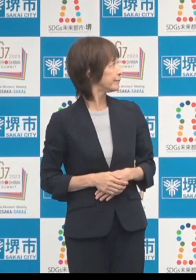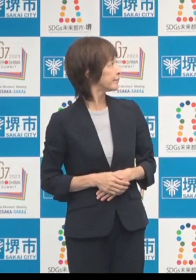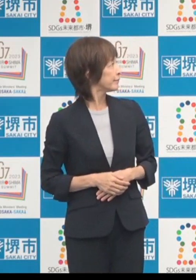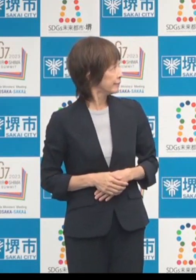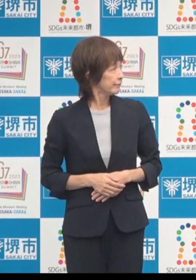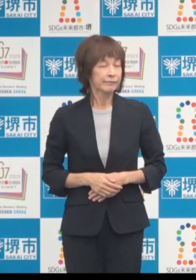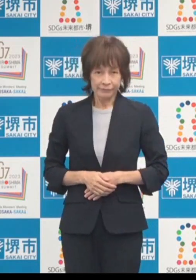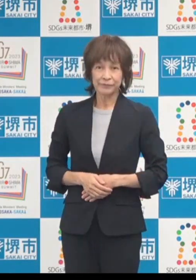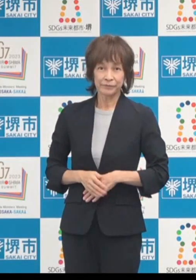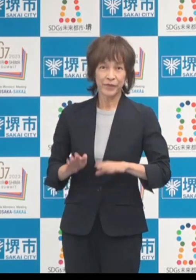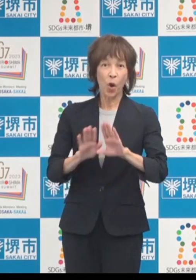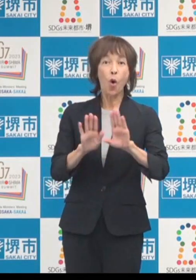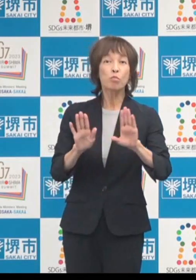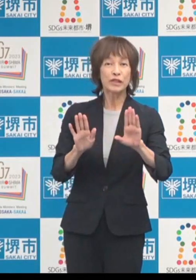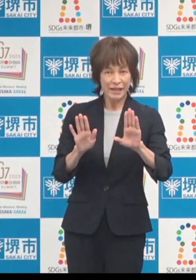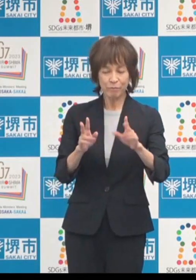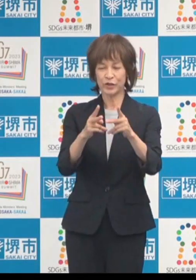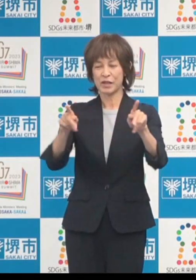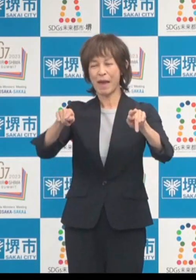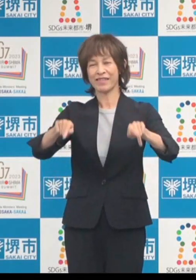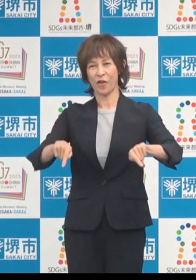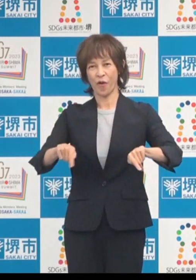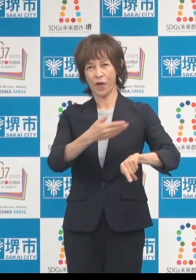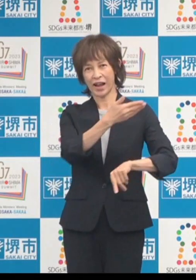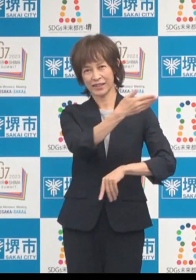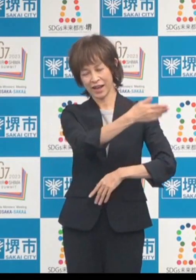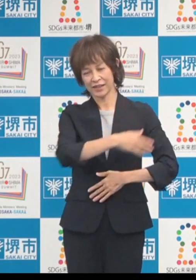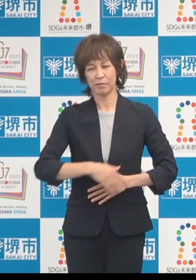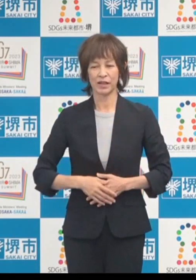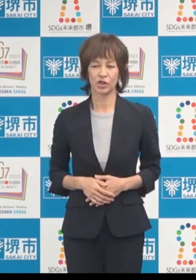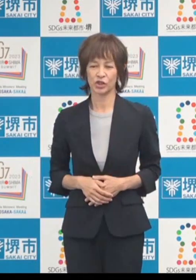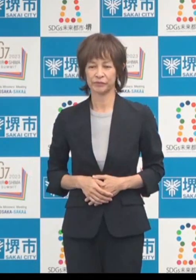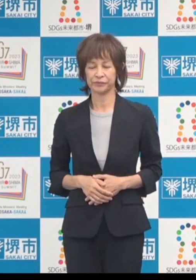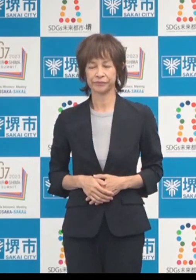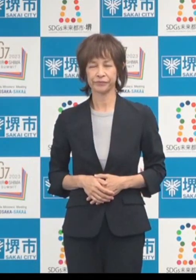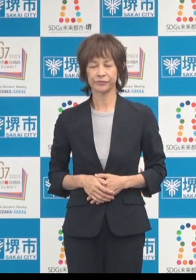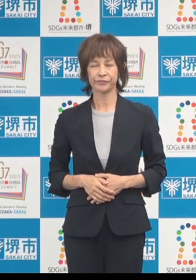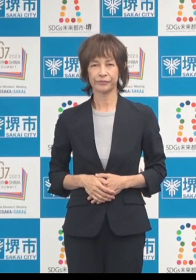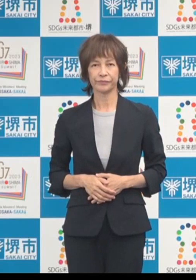はい、オープニングイベントも開催予定をしております。